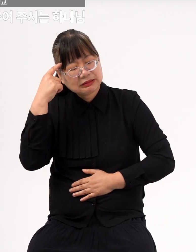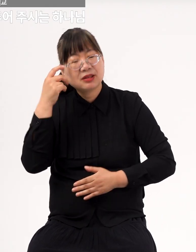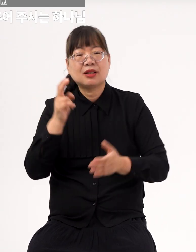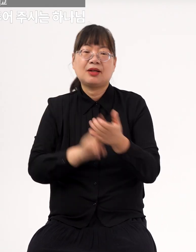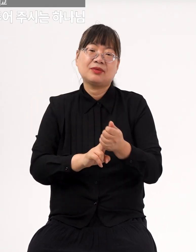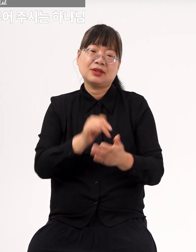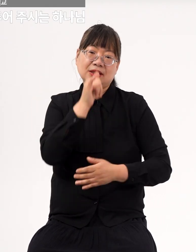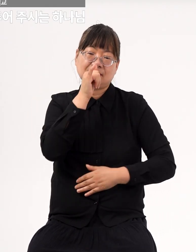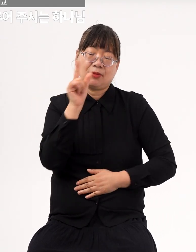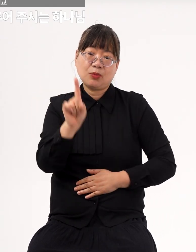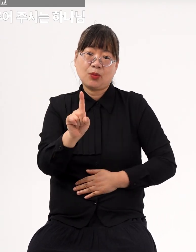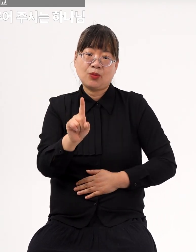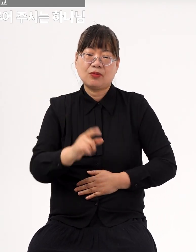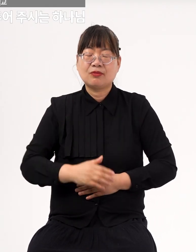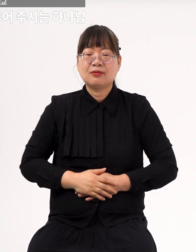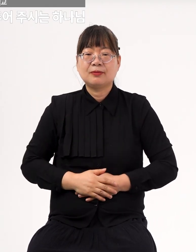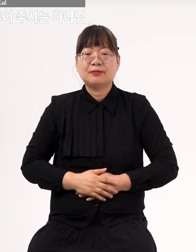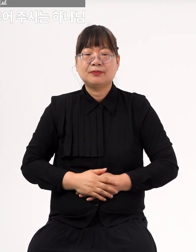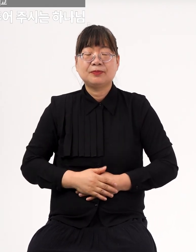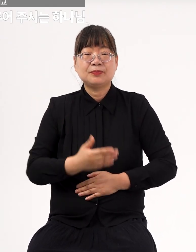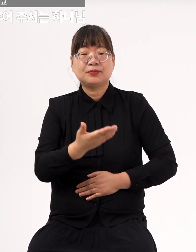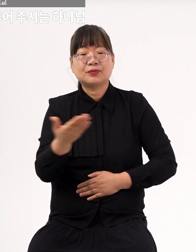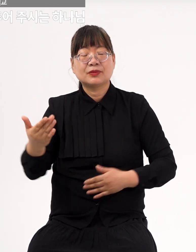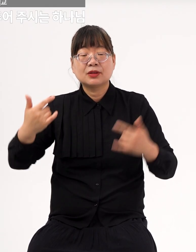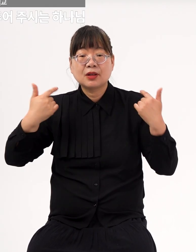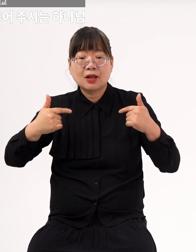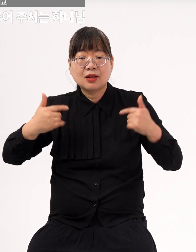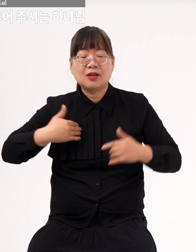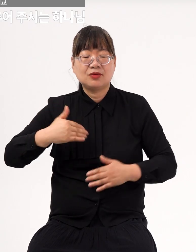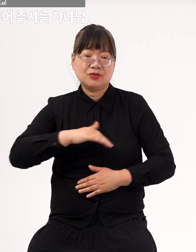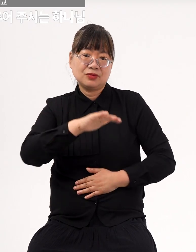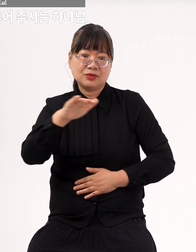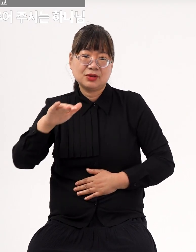감춰져 있는데, 여러분 항상 우리는